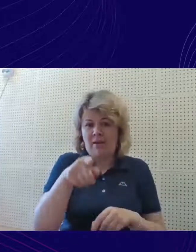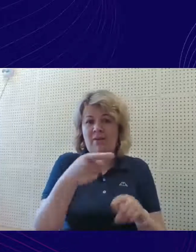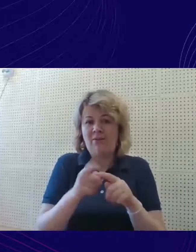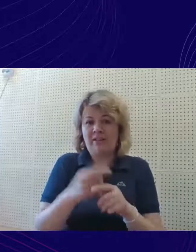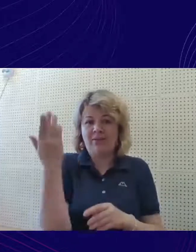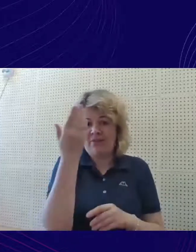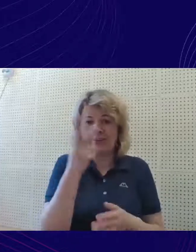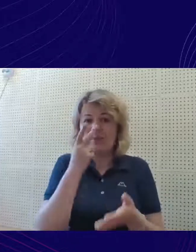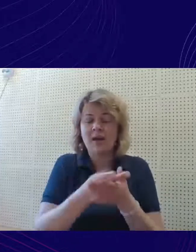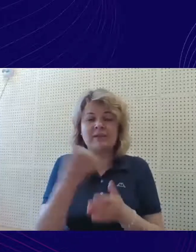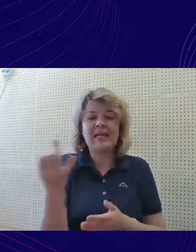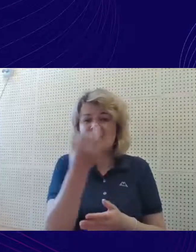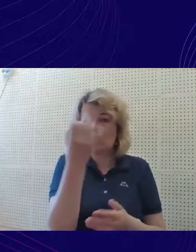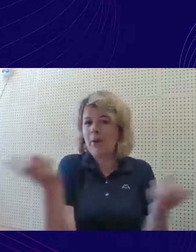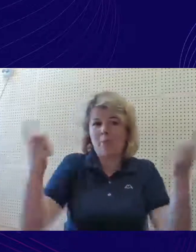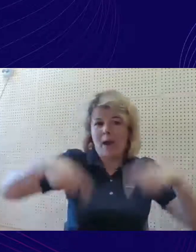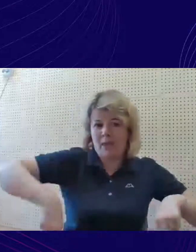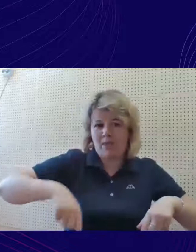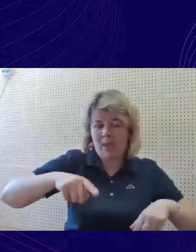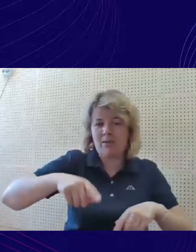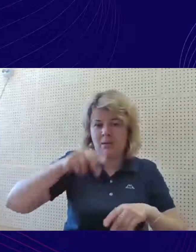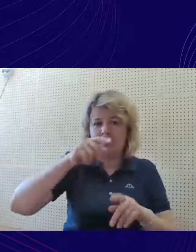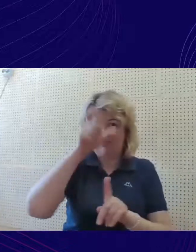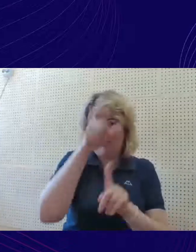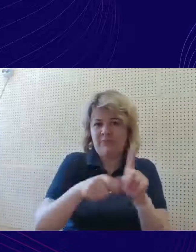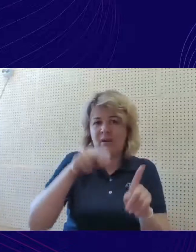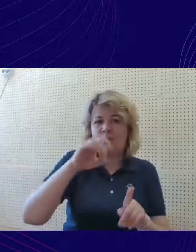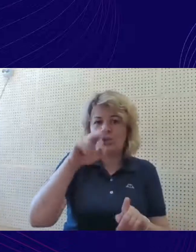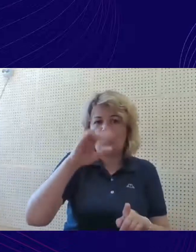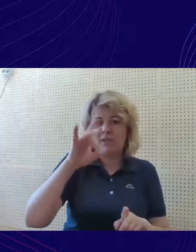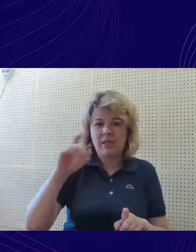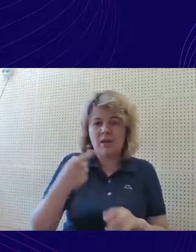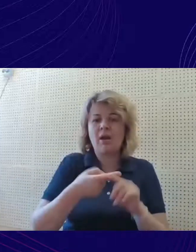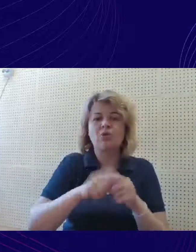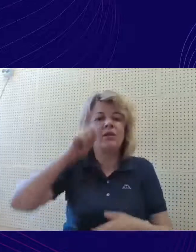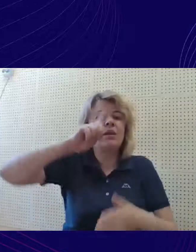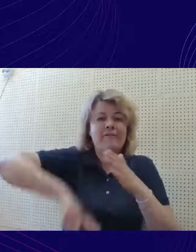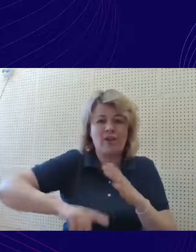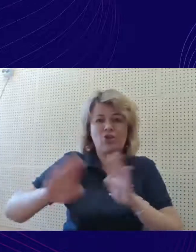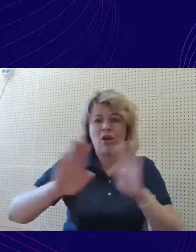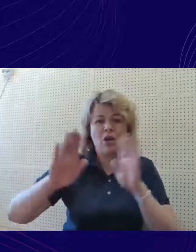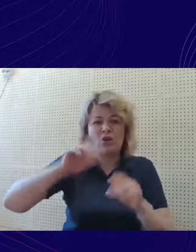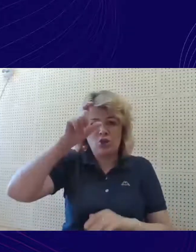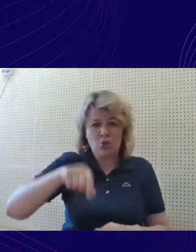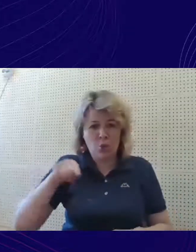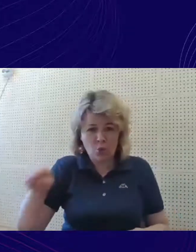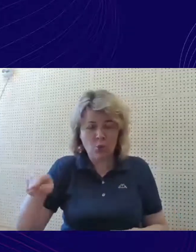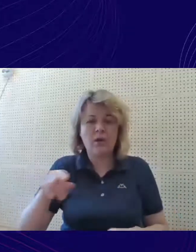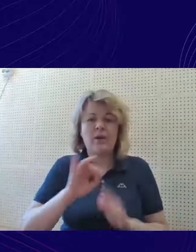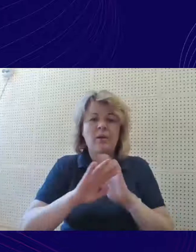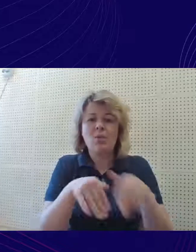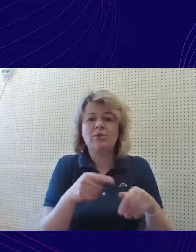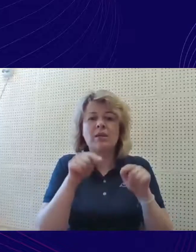история падения продюсера, который доверился режиссеру, и после того, как было найдено